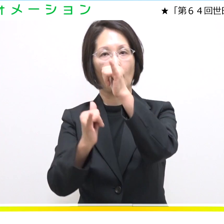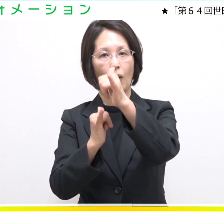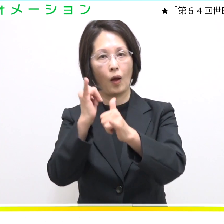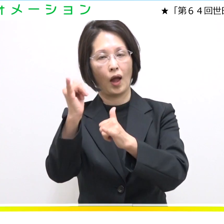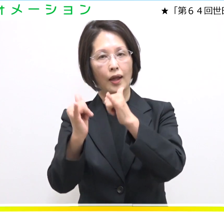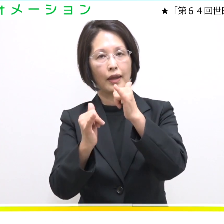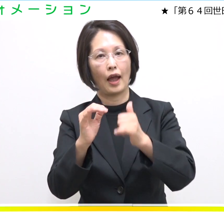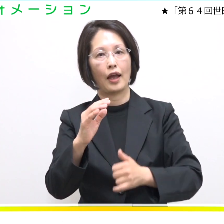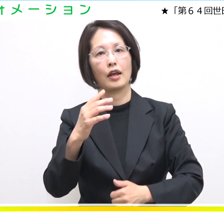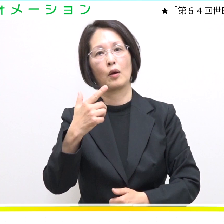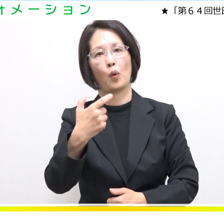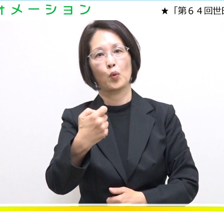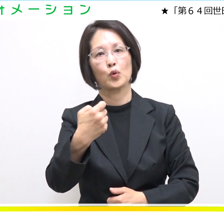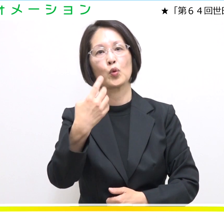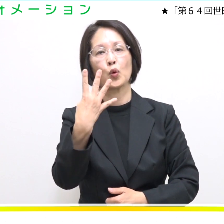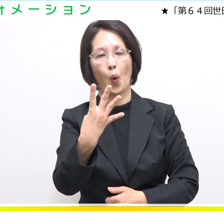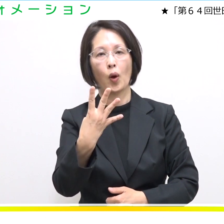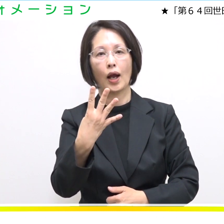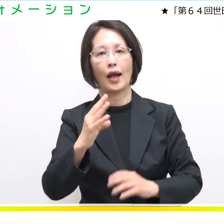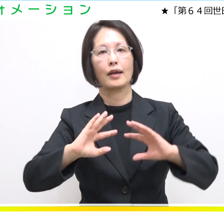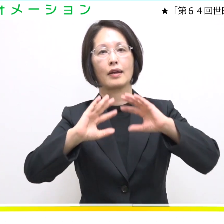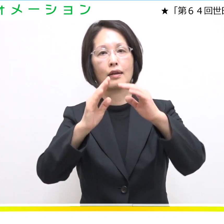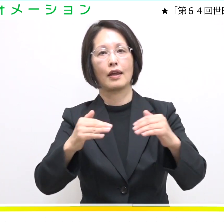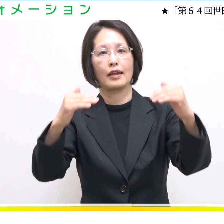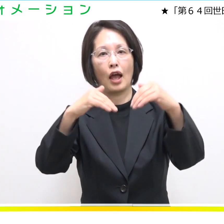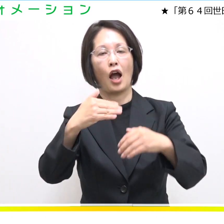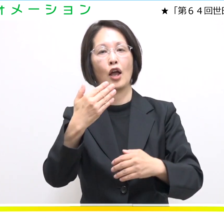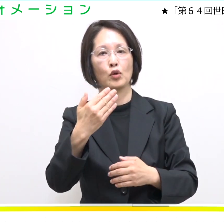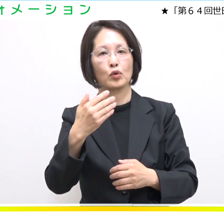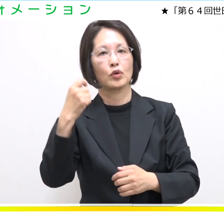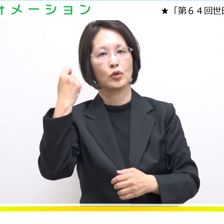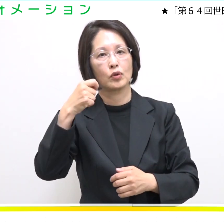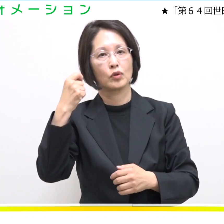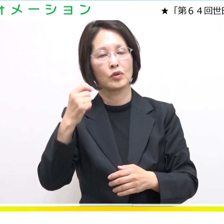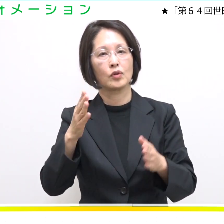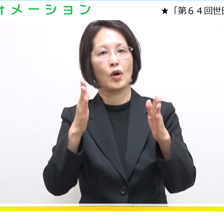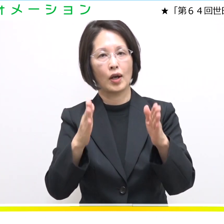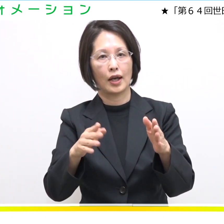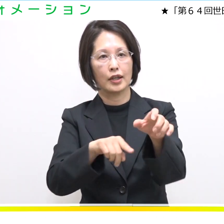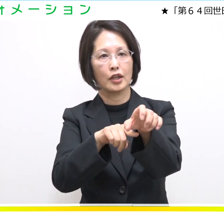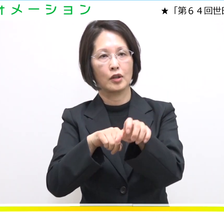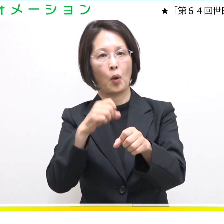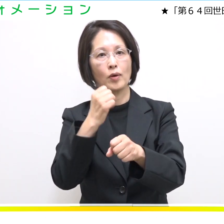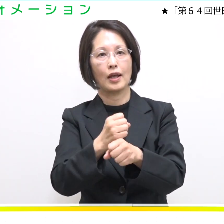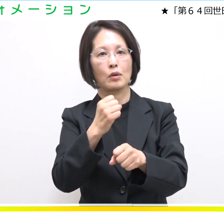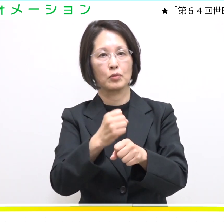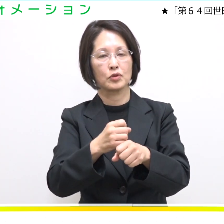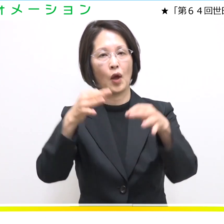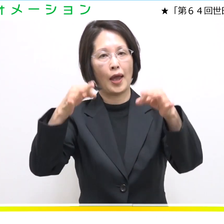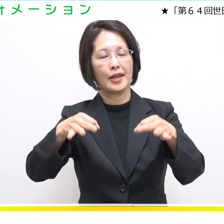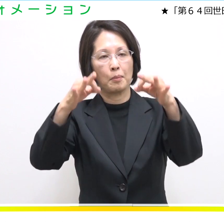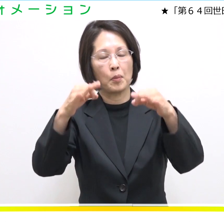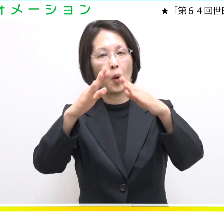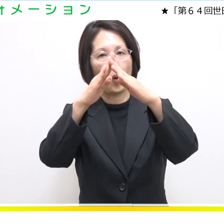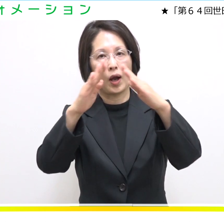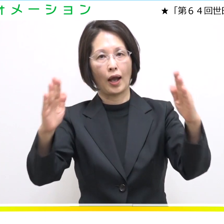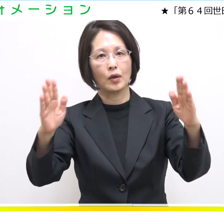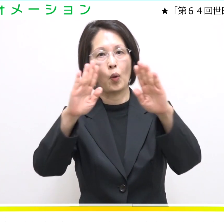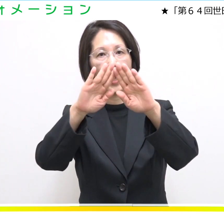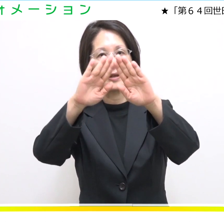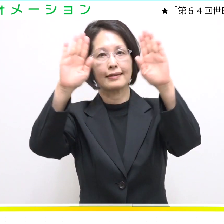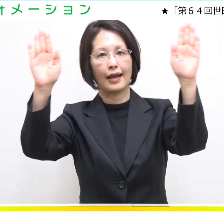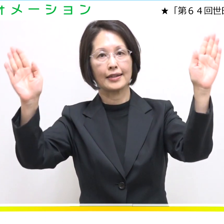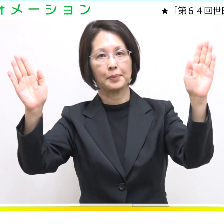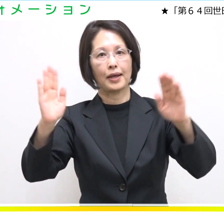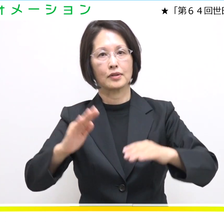第64回世田谷区下記農産物品評会を開催し